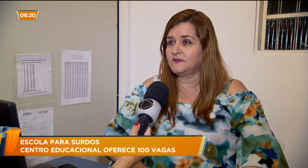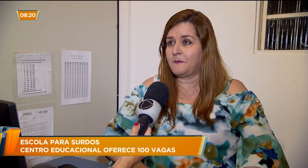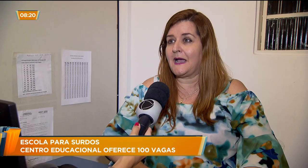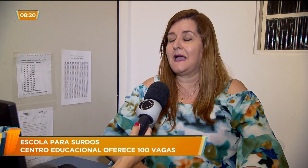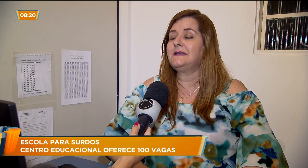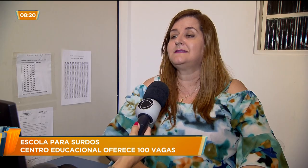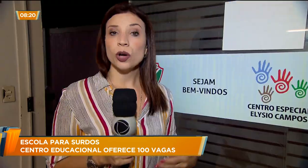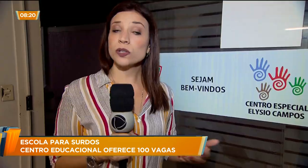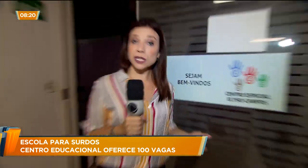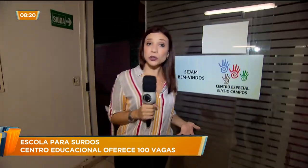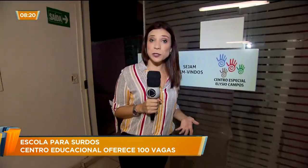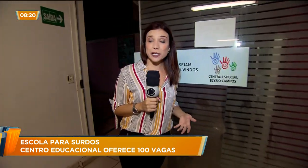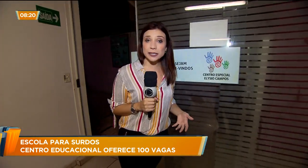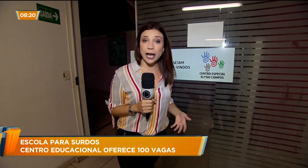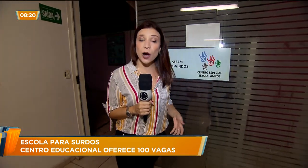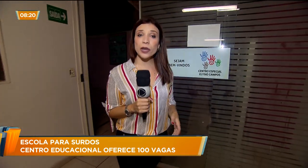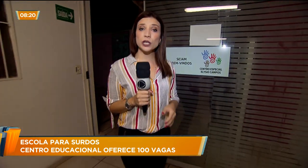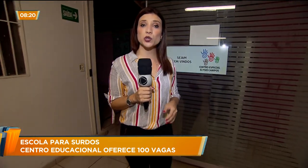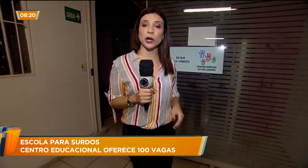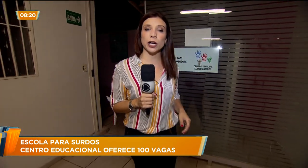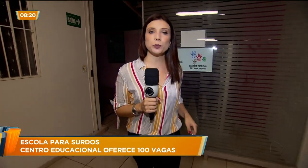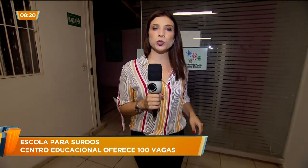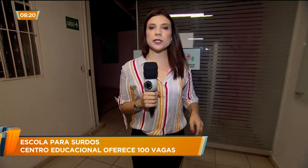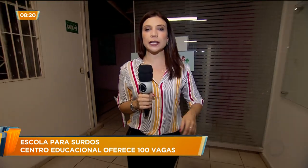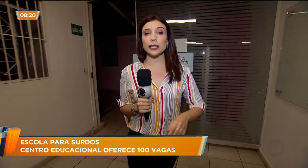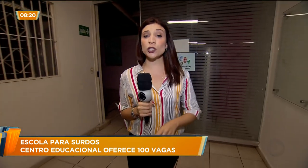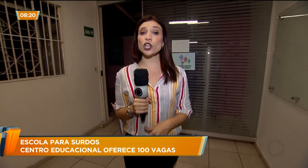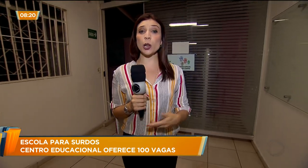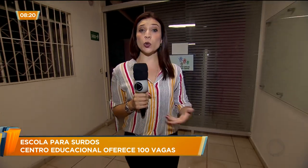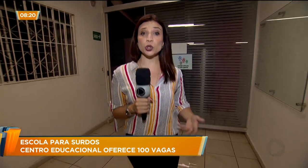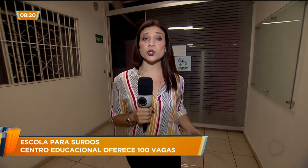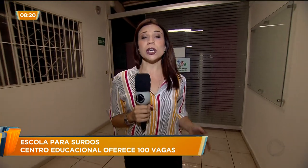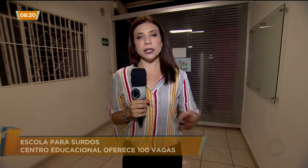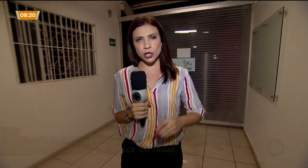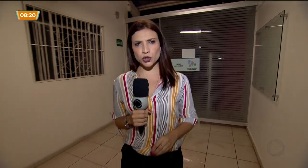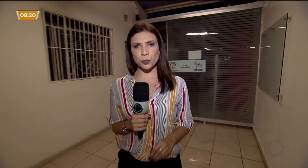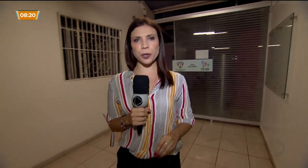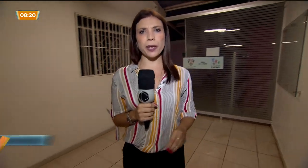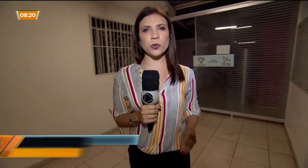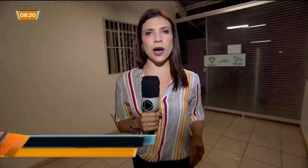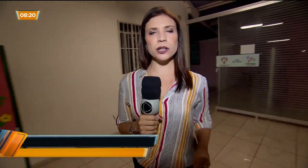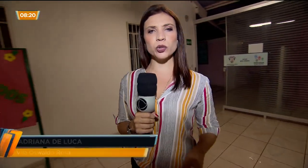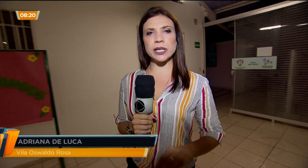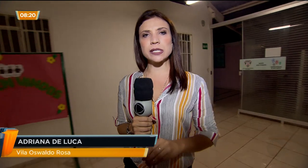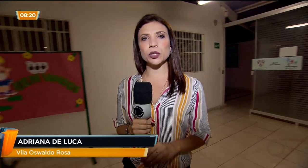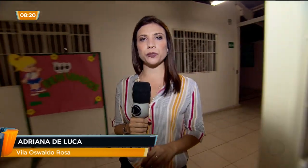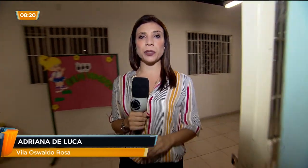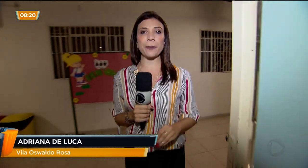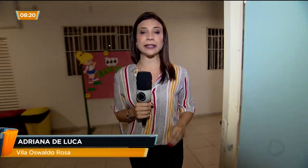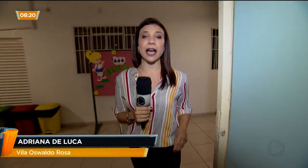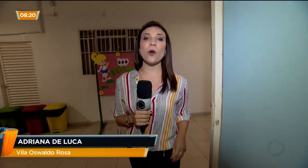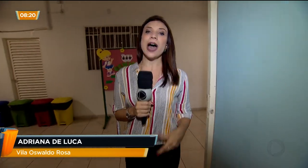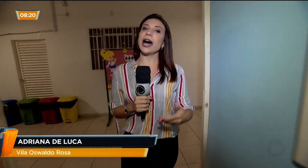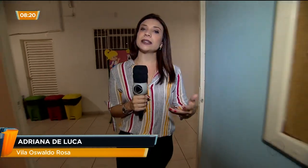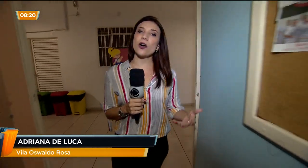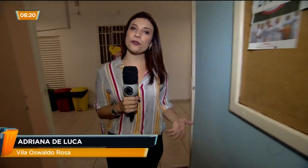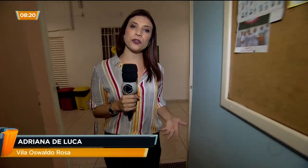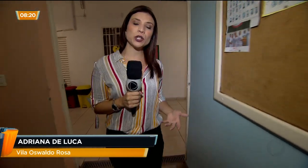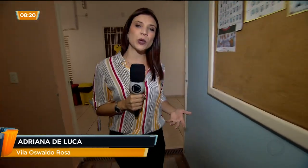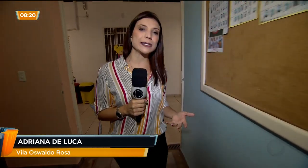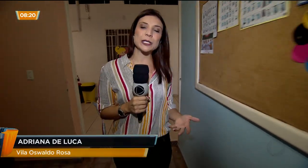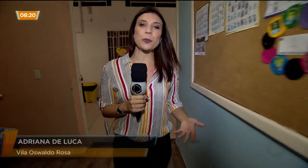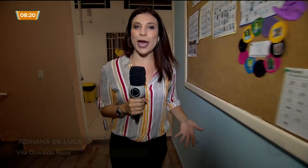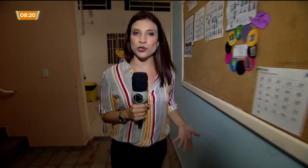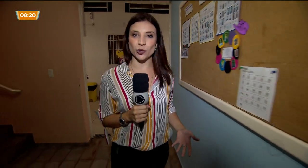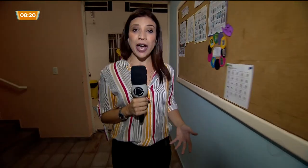também, atender os pais. O Centro Especial Elísio Campos atende alunos desde o primeiro ano do ensino fundamental até